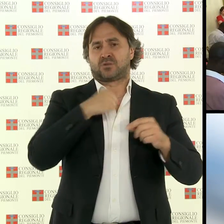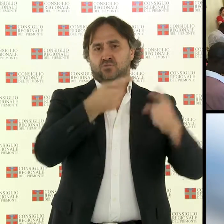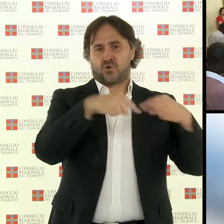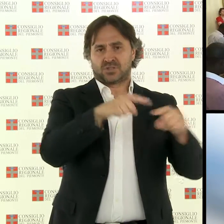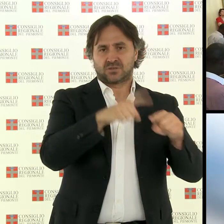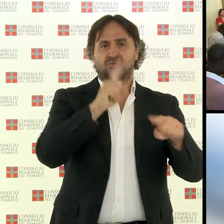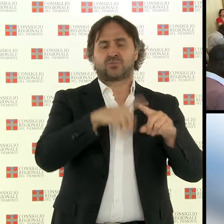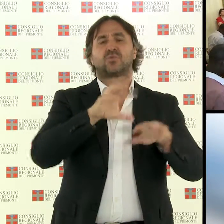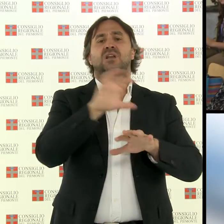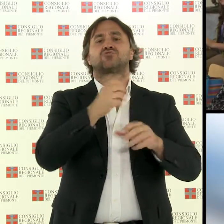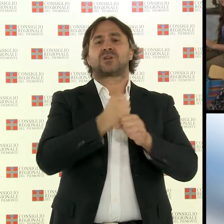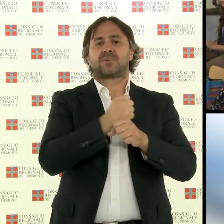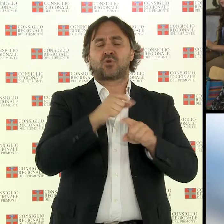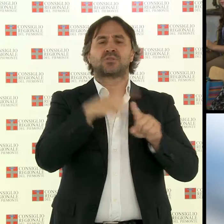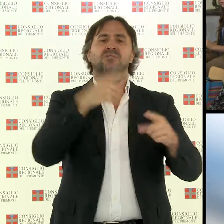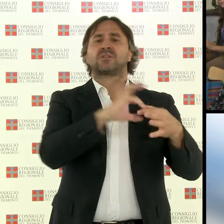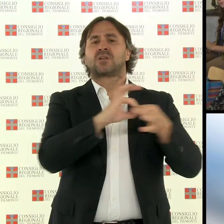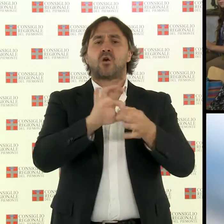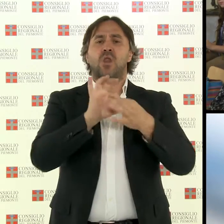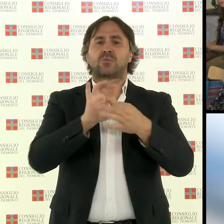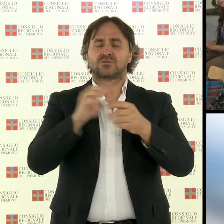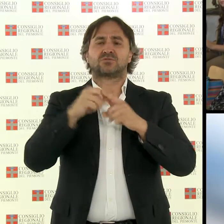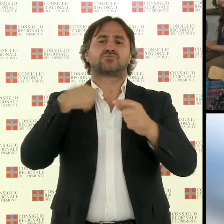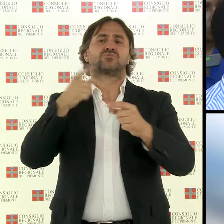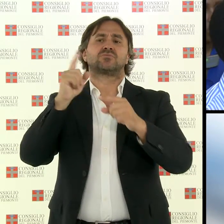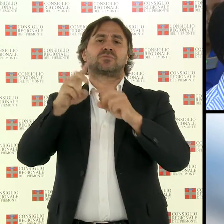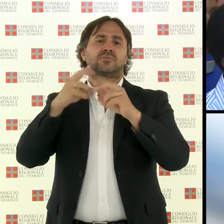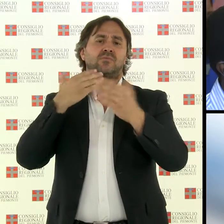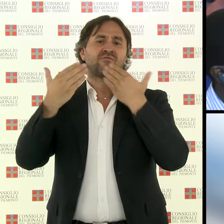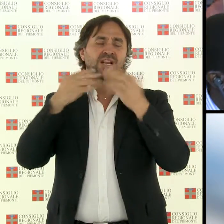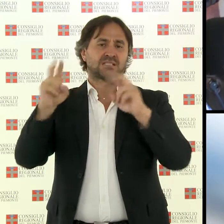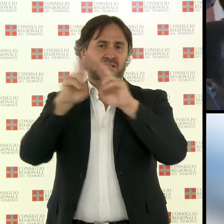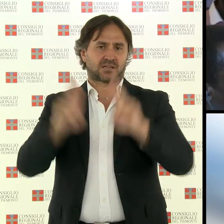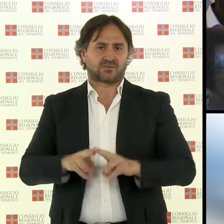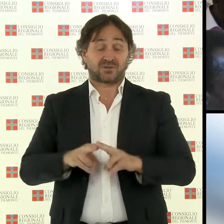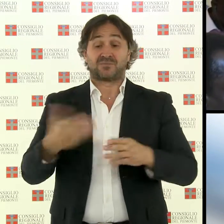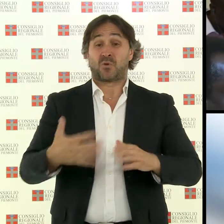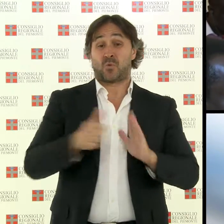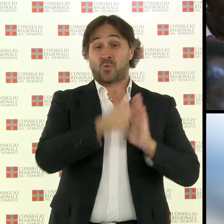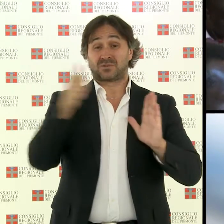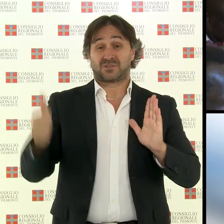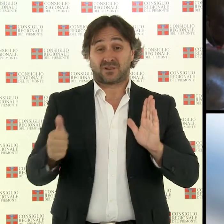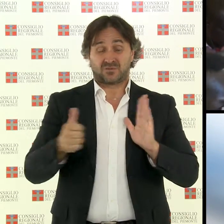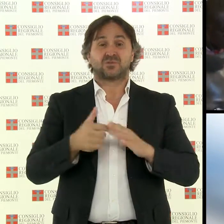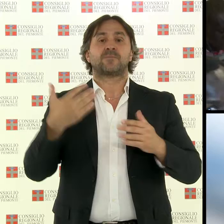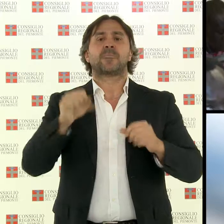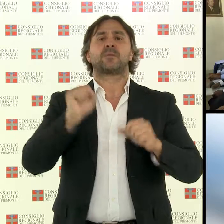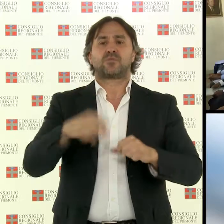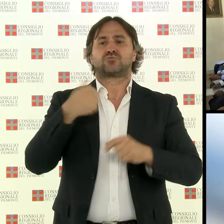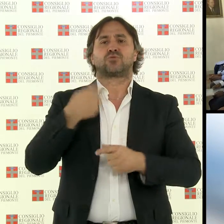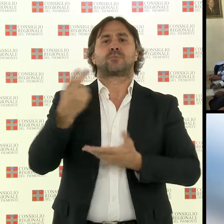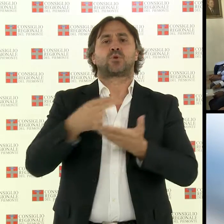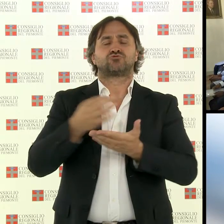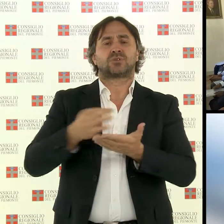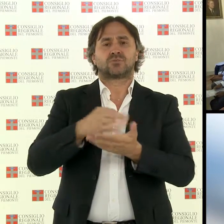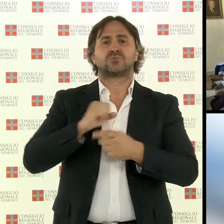e collaborazioni per conferenze di rilievo internazionale. Da quest'anno vi sarà inoltre la possibilità di collaborare su progetti finanziabili